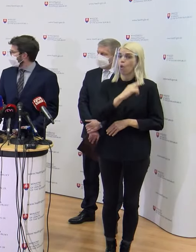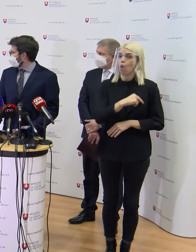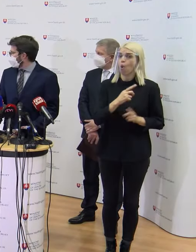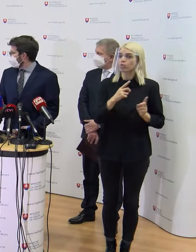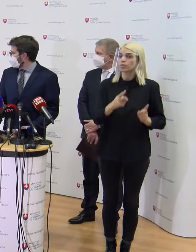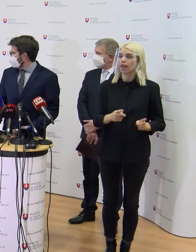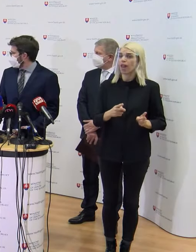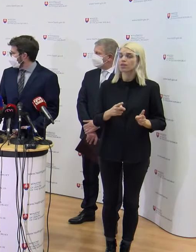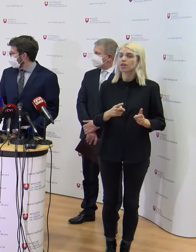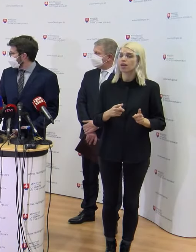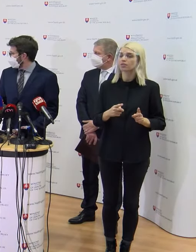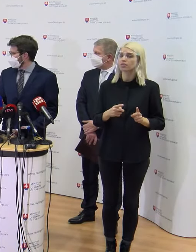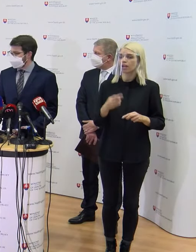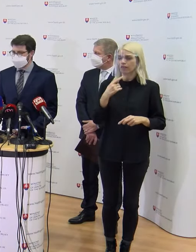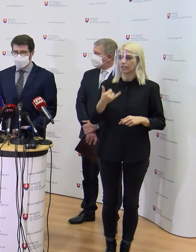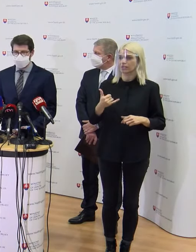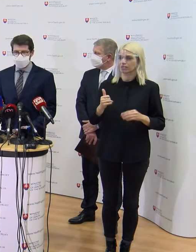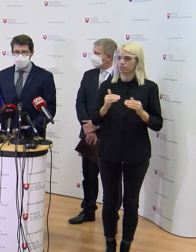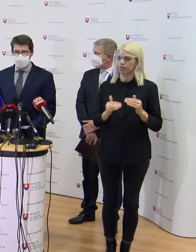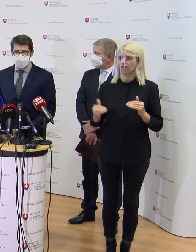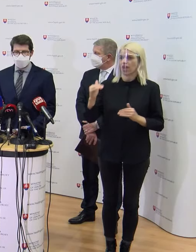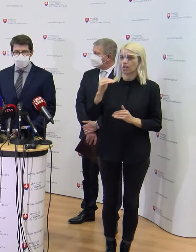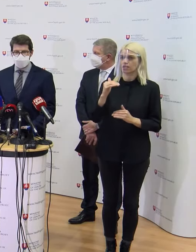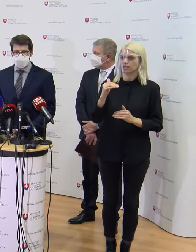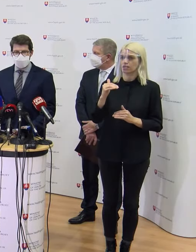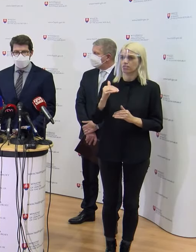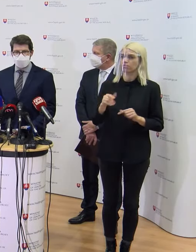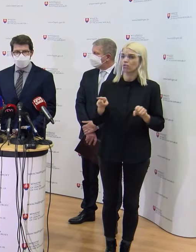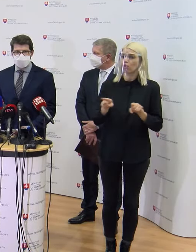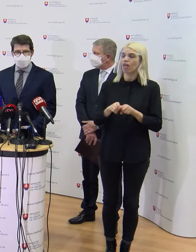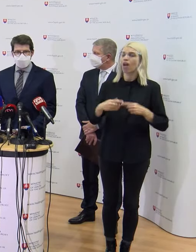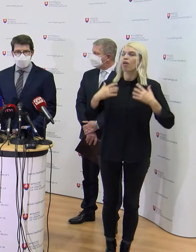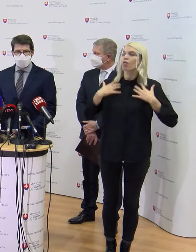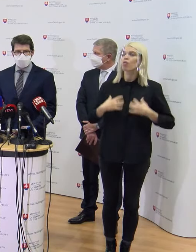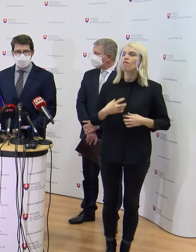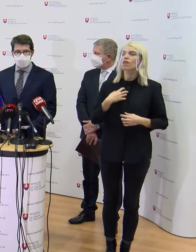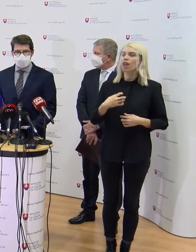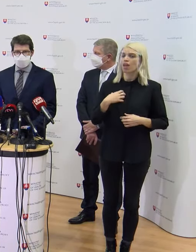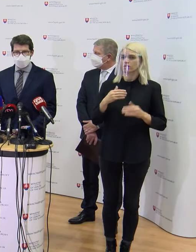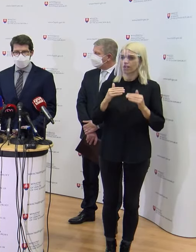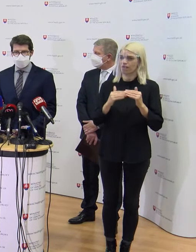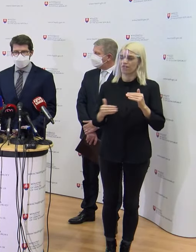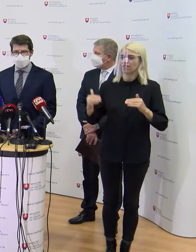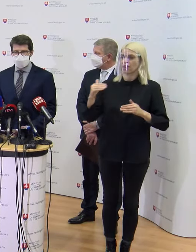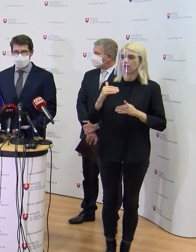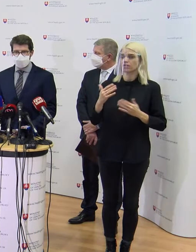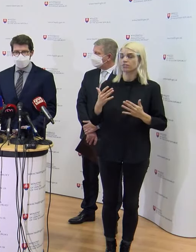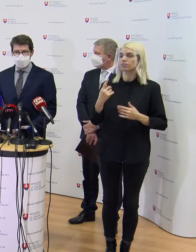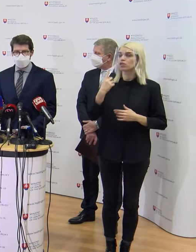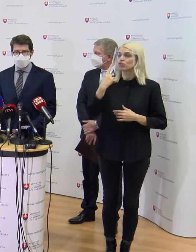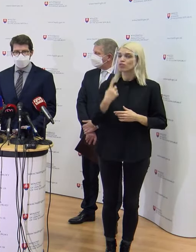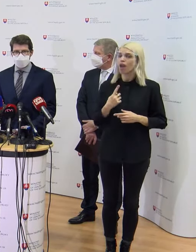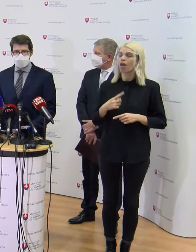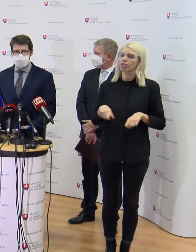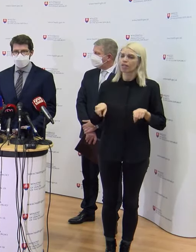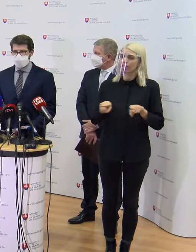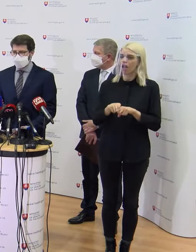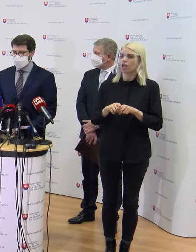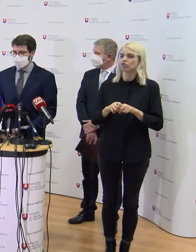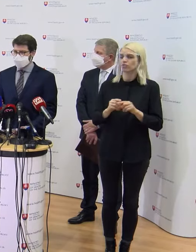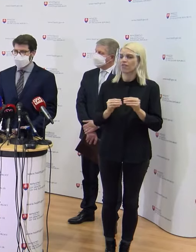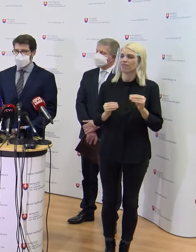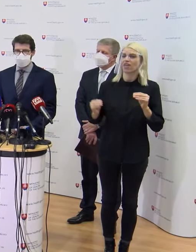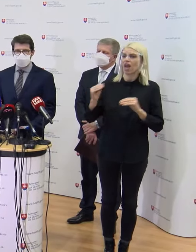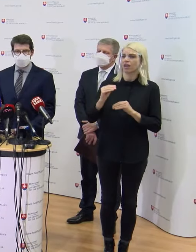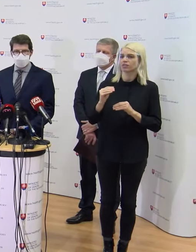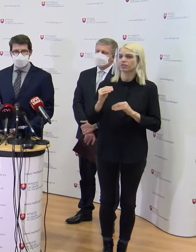týždňu vidíme nárast, rovnako pri počte ventilovaných pacientov a žiaľ výraznejší nárast aj